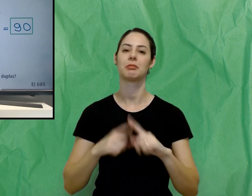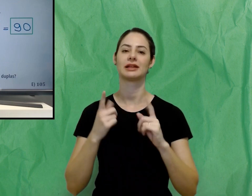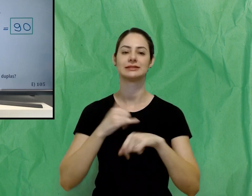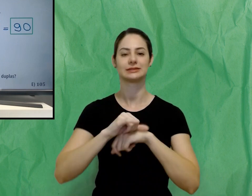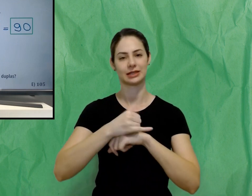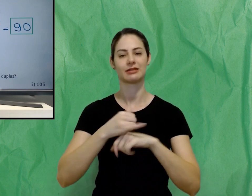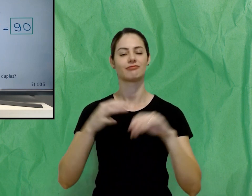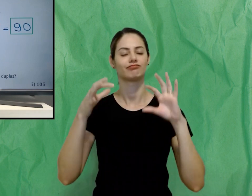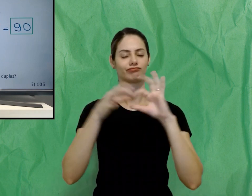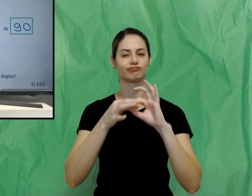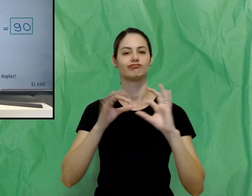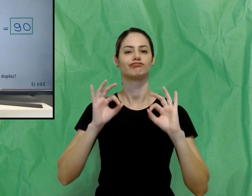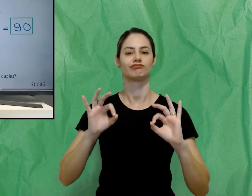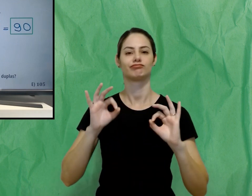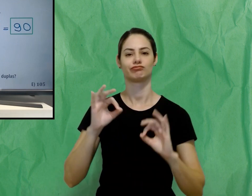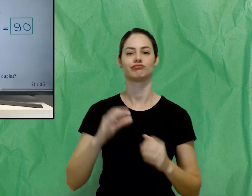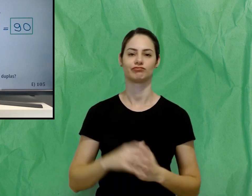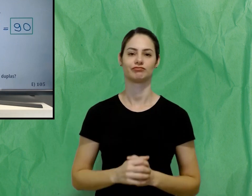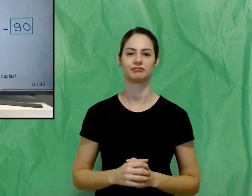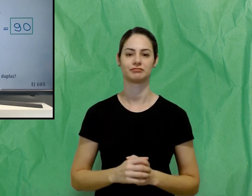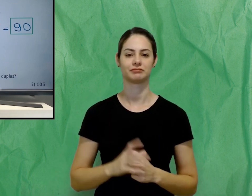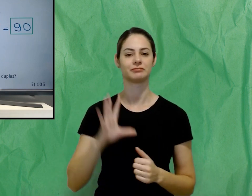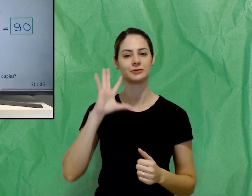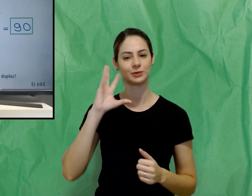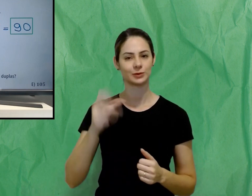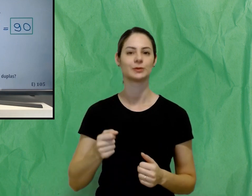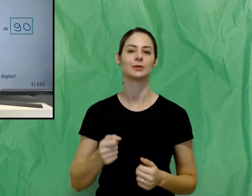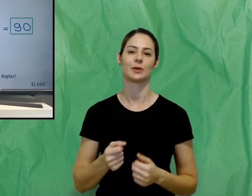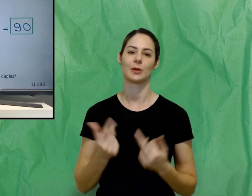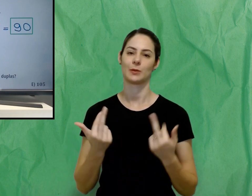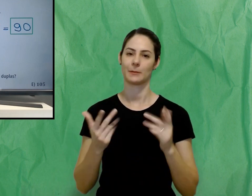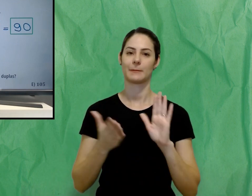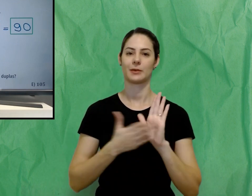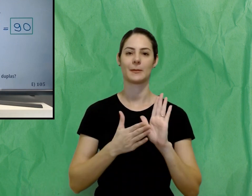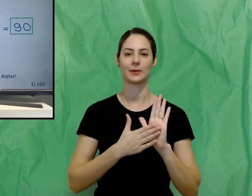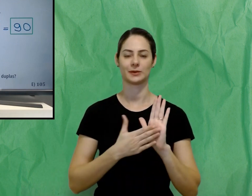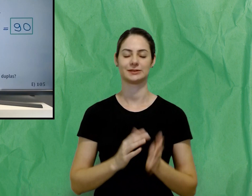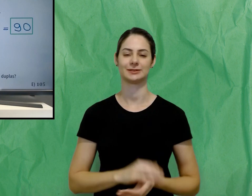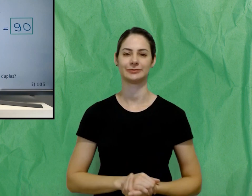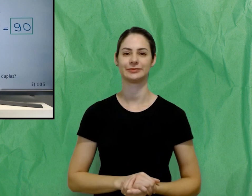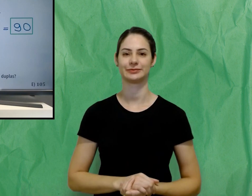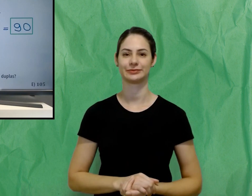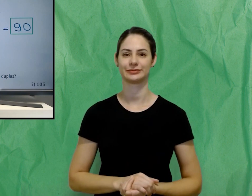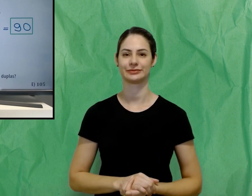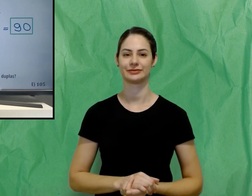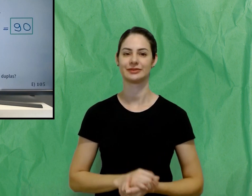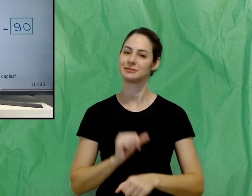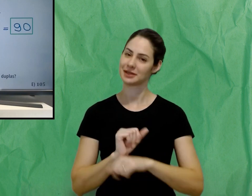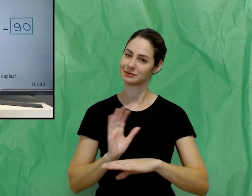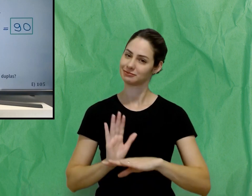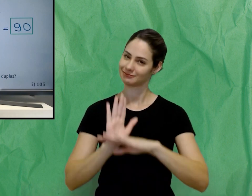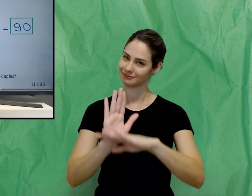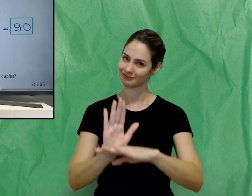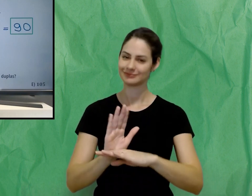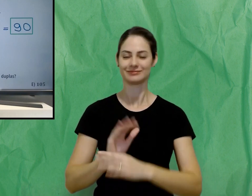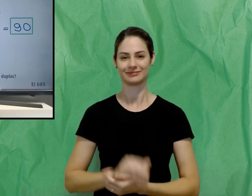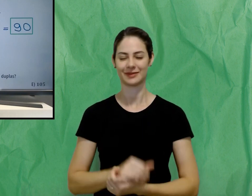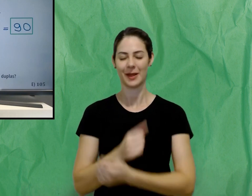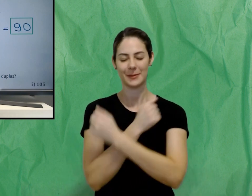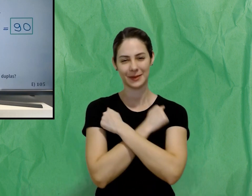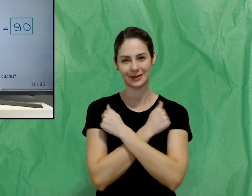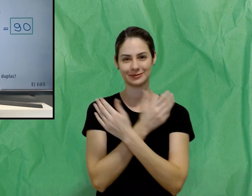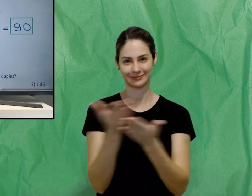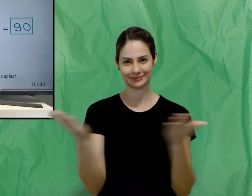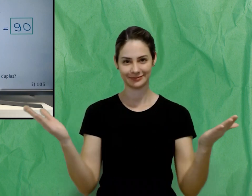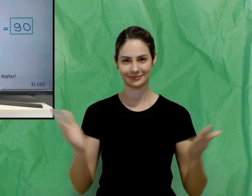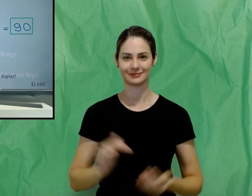coerente com as tomadas de decisões de acordo com a proposta da questão. Espero ter contribuído. Um forte abraço a todos.